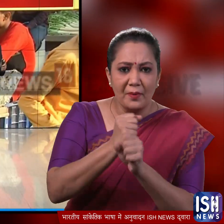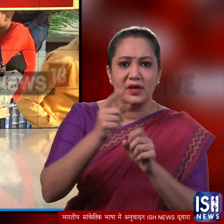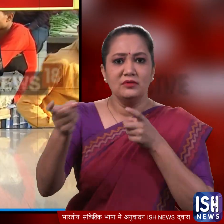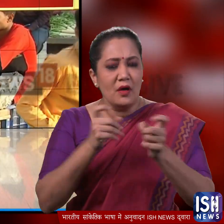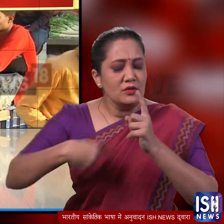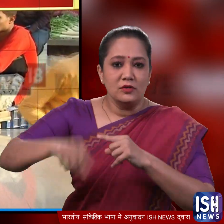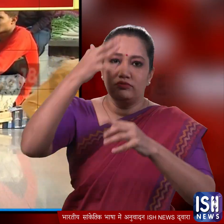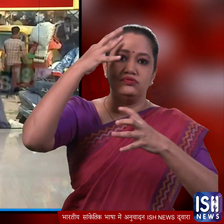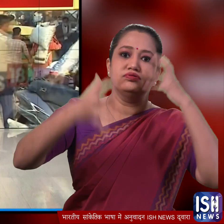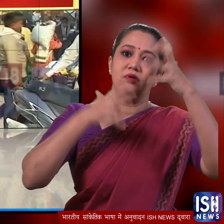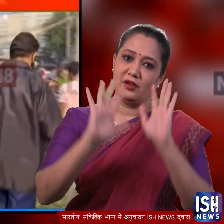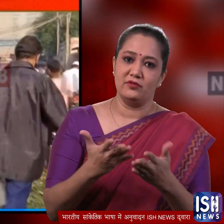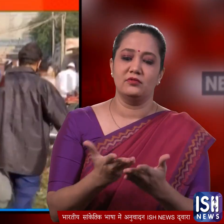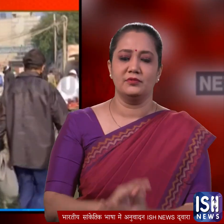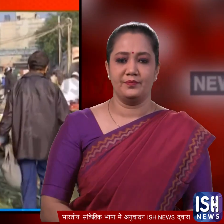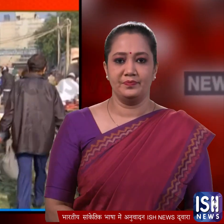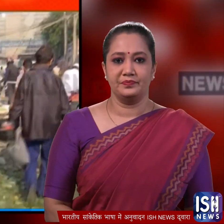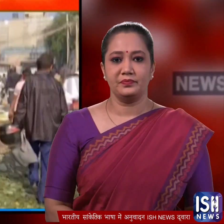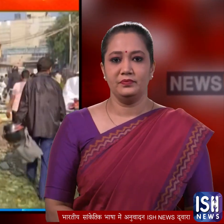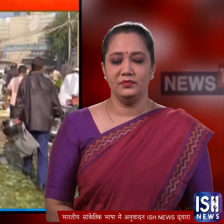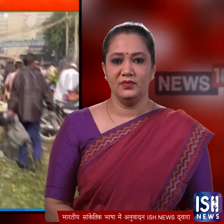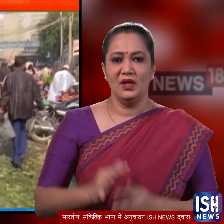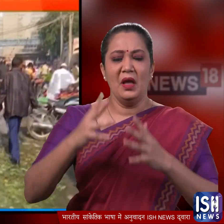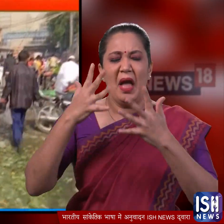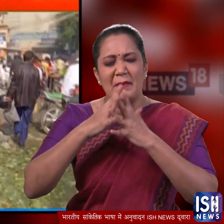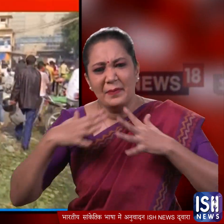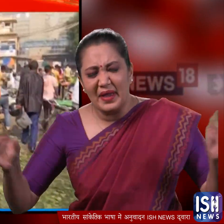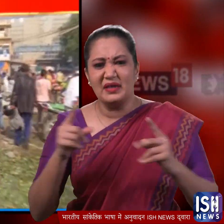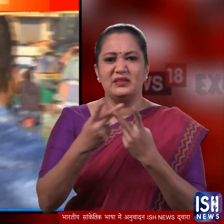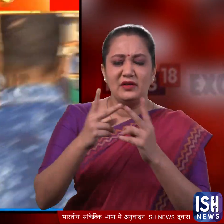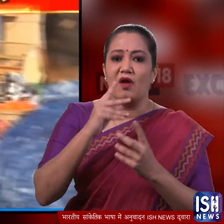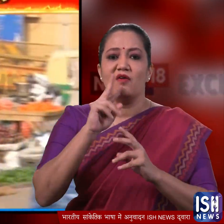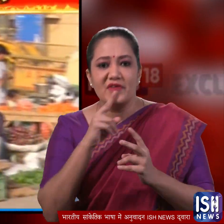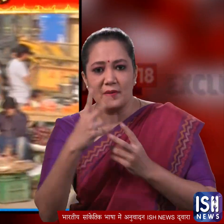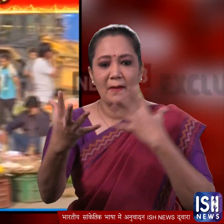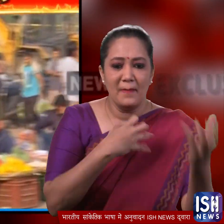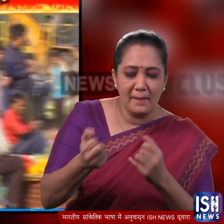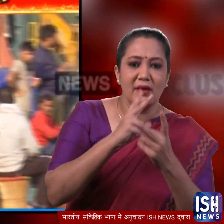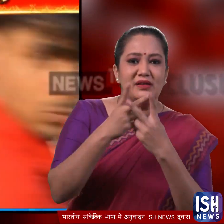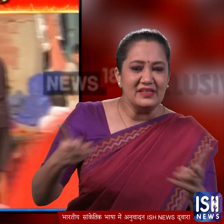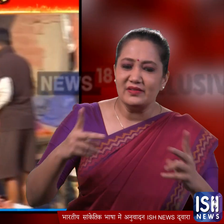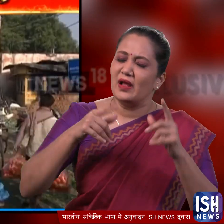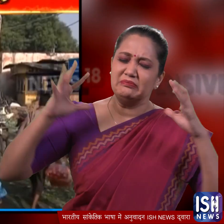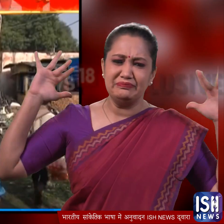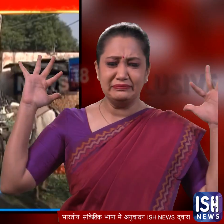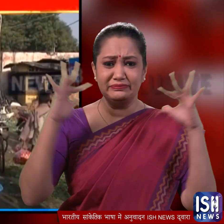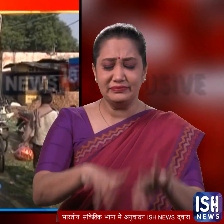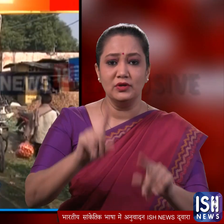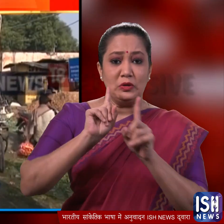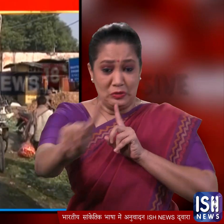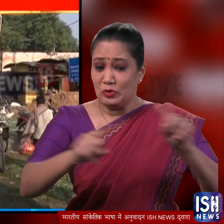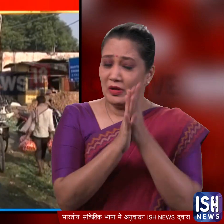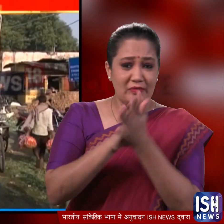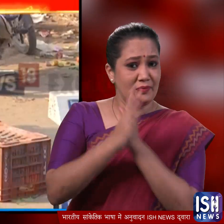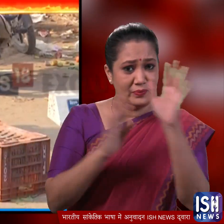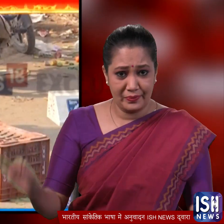प्रशासन की टेंशन बढ़ गई, जिसकी वजह बड़े बड़े बाजारों के साथ ही सब्जी मंडियों में उमड़ने वाली भीड़ में दिखी, जहां सोशल